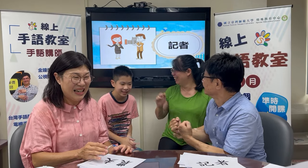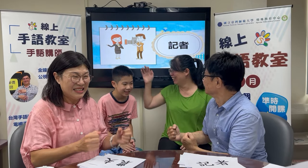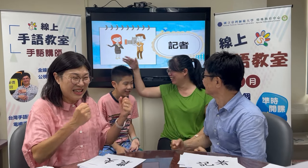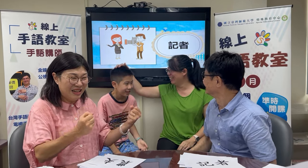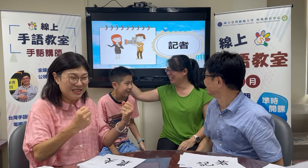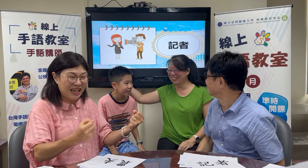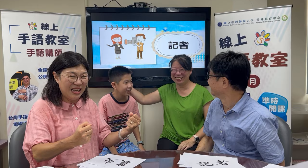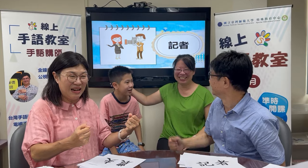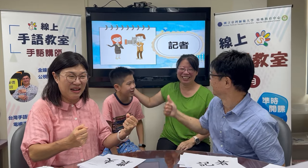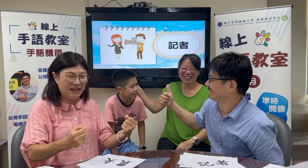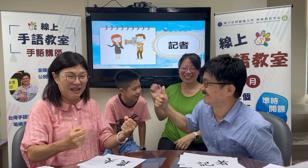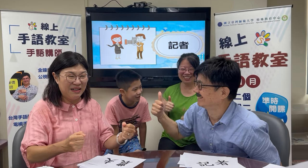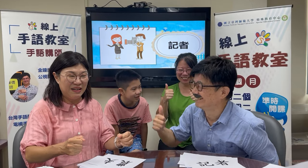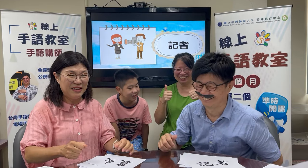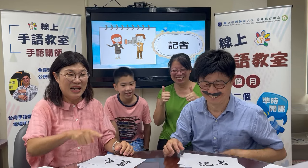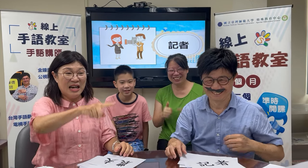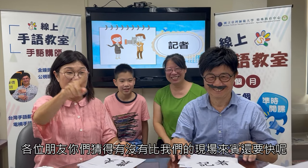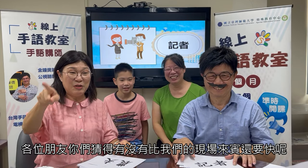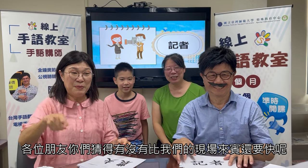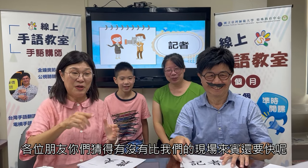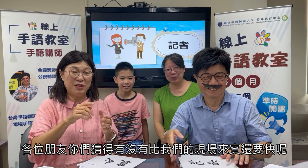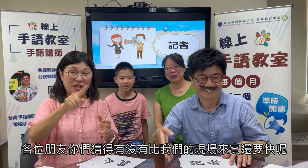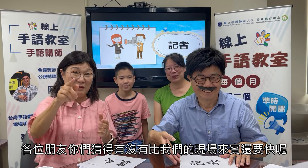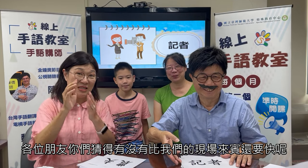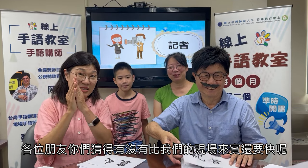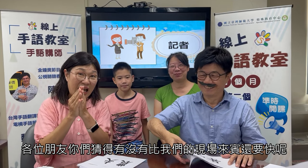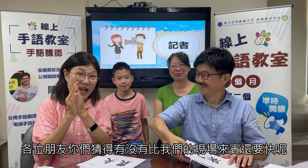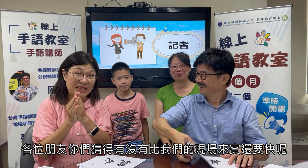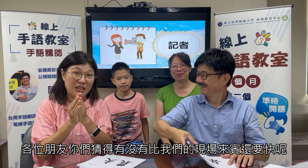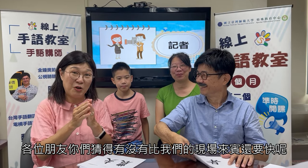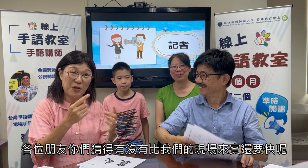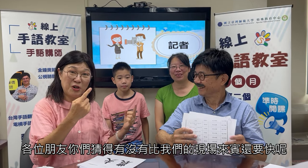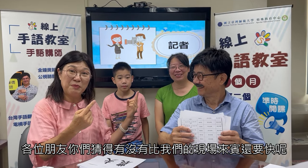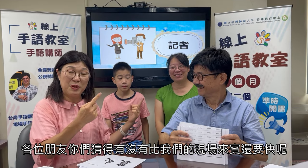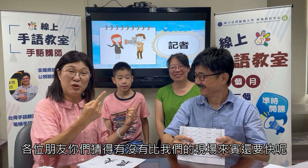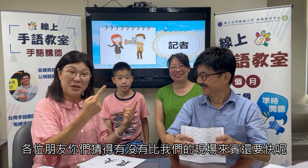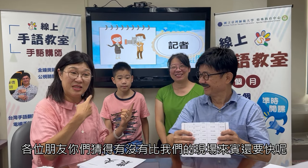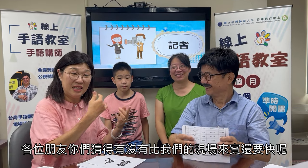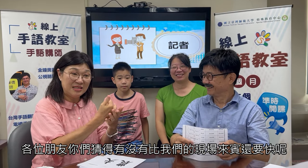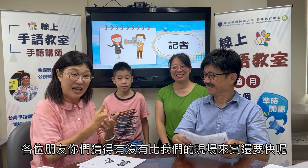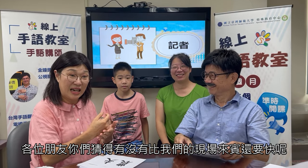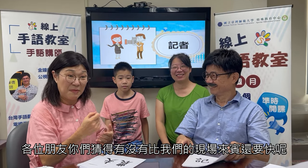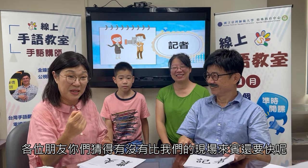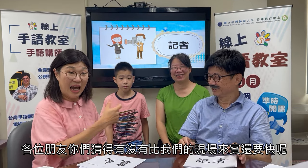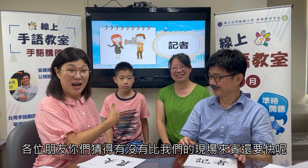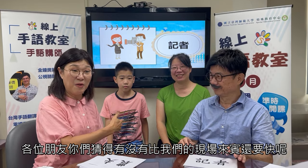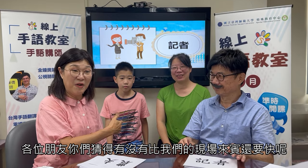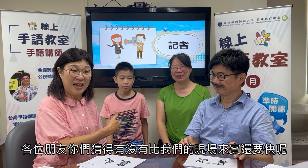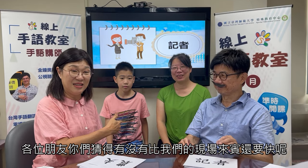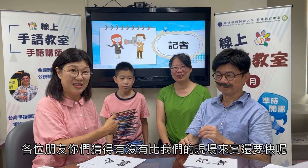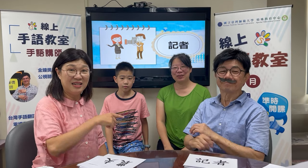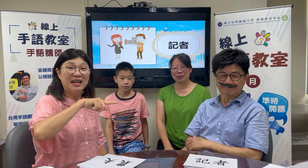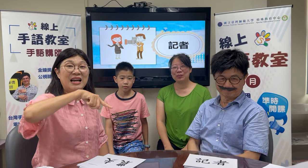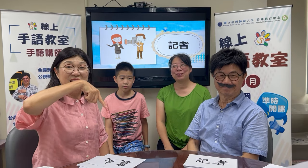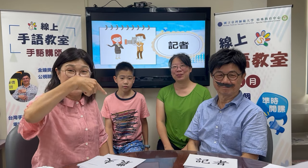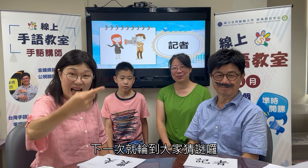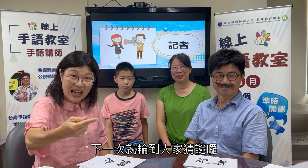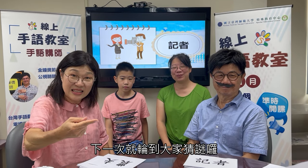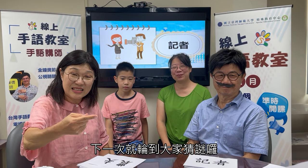加油加油，各位朋友，你们猜的有没有比我们的现场来宾还要快呢？下一次